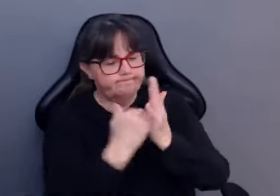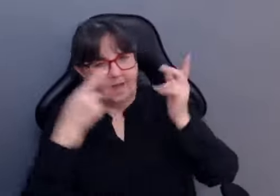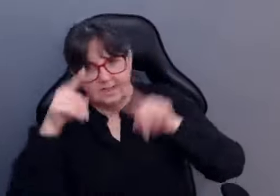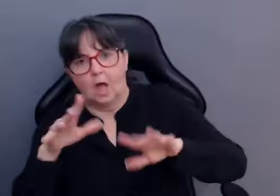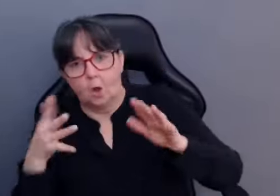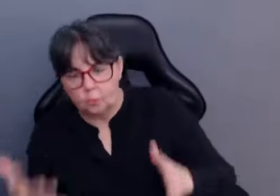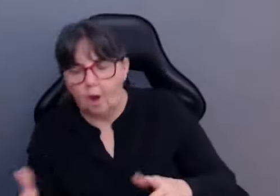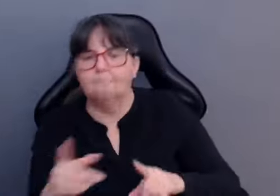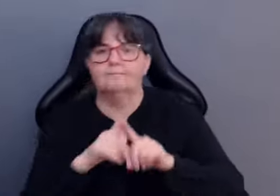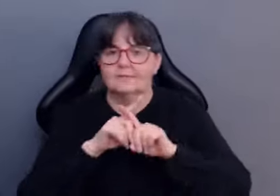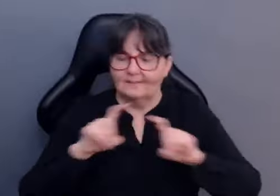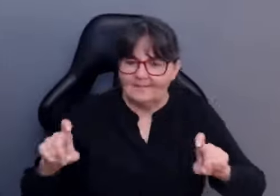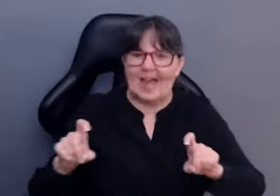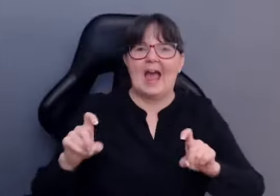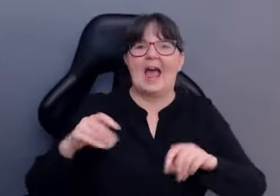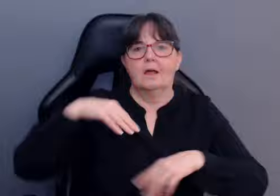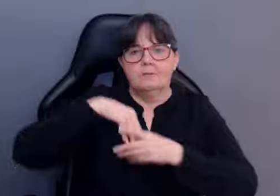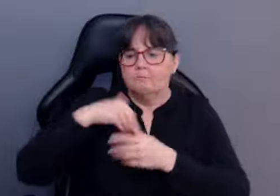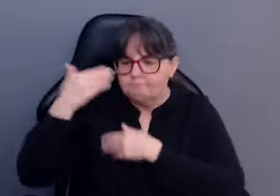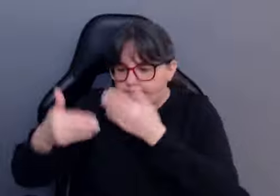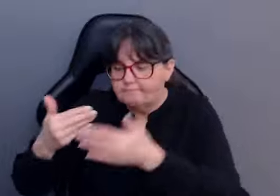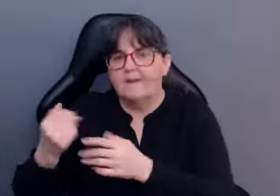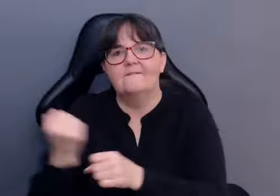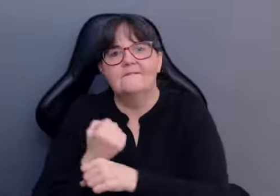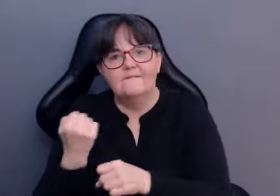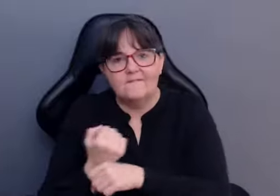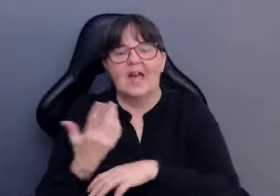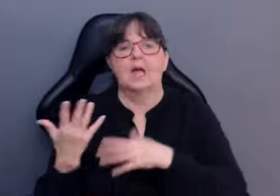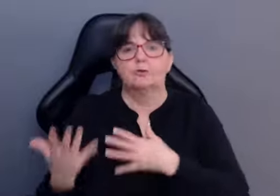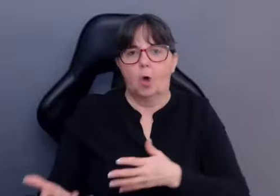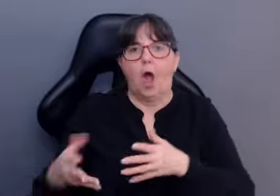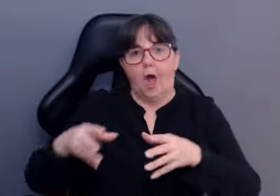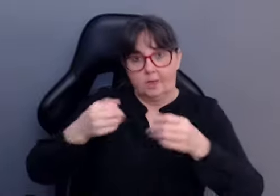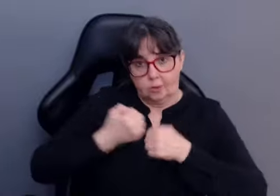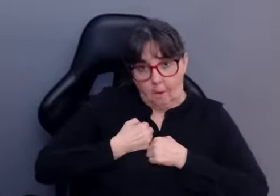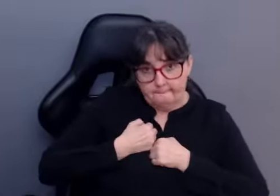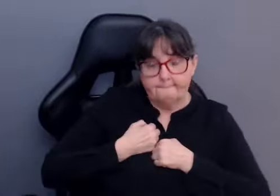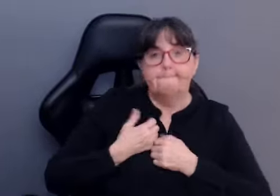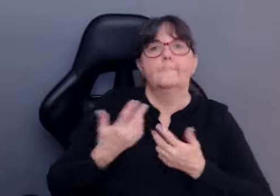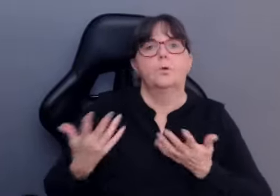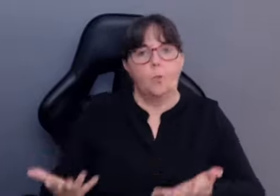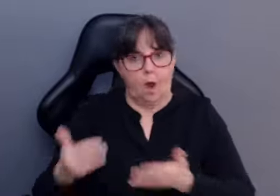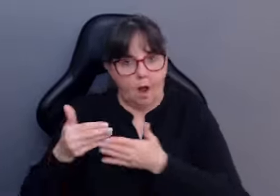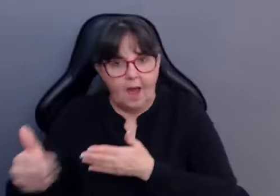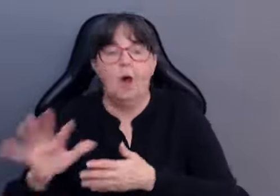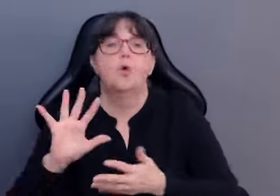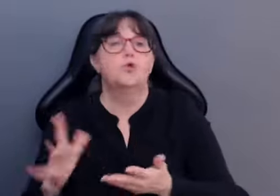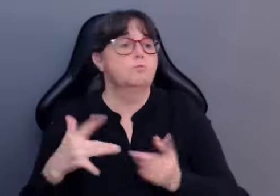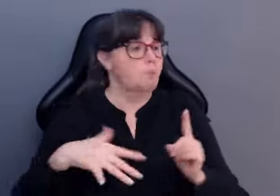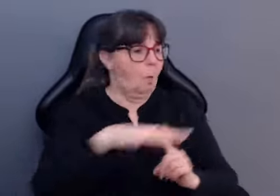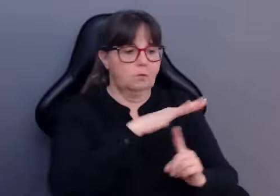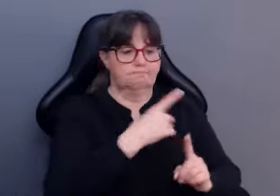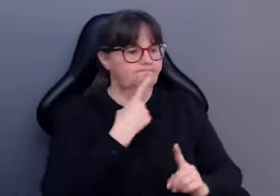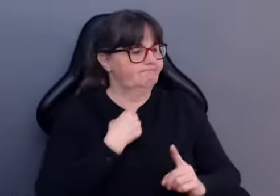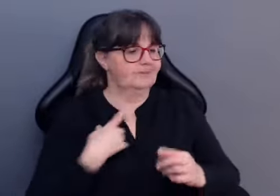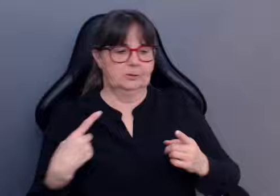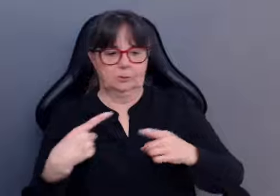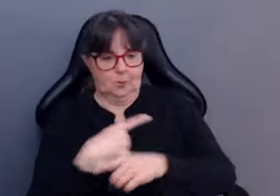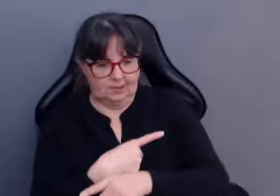corporation adoptera par la suite, sauf si le contexte prévoit le contraire, les termes au